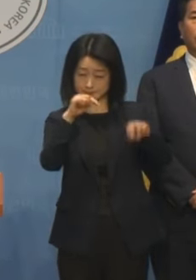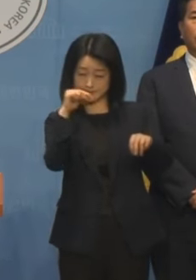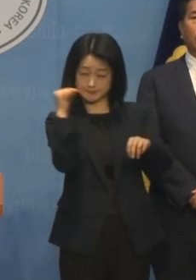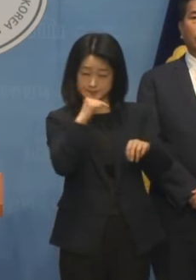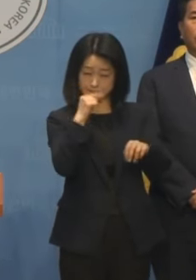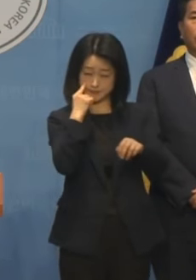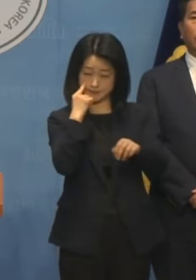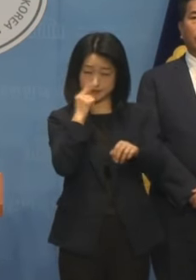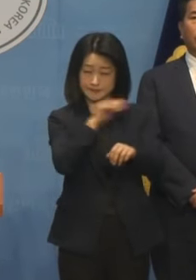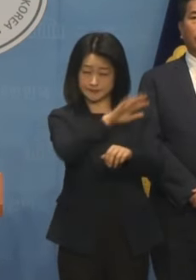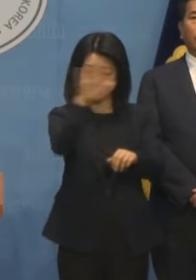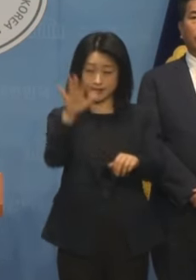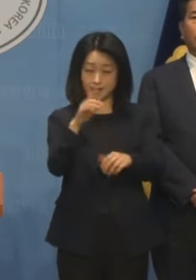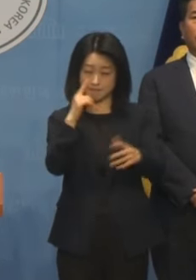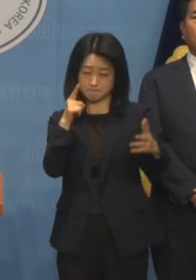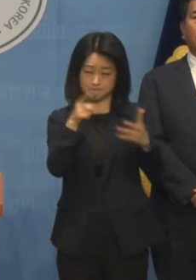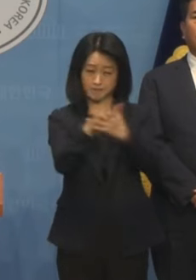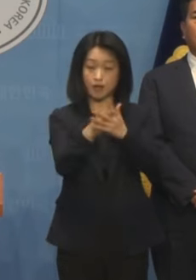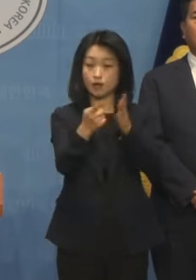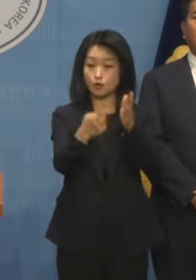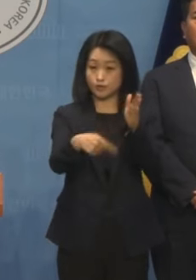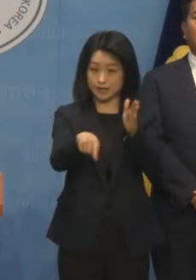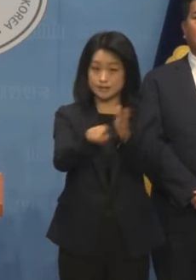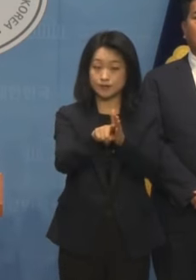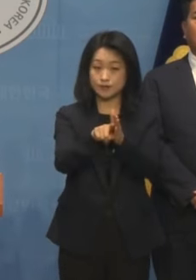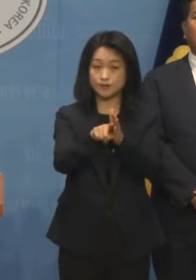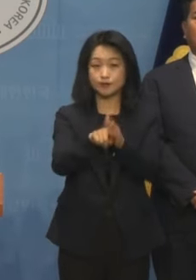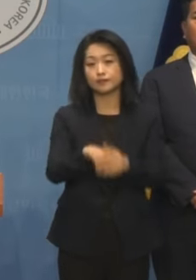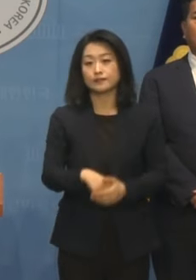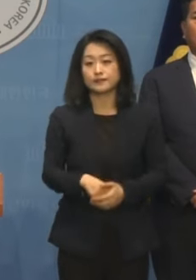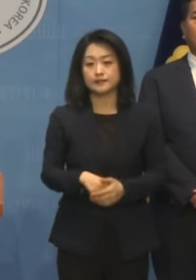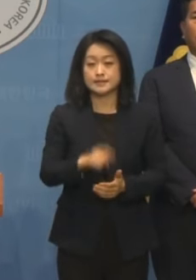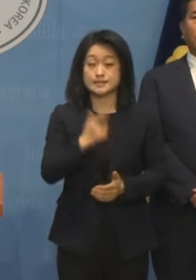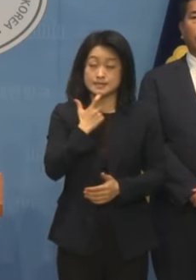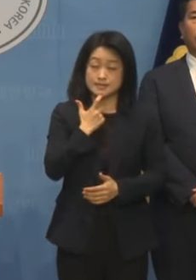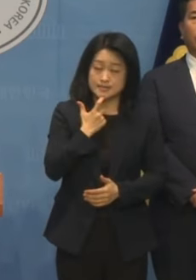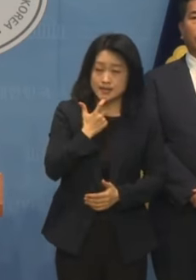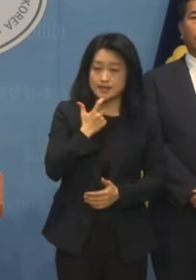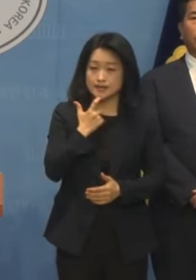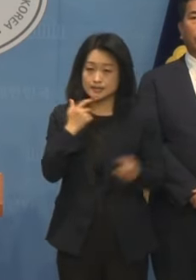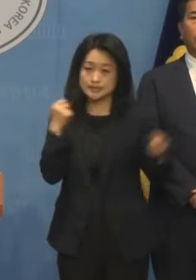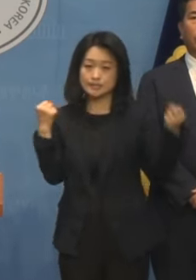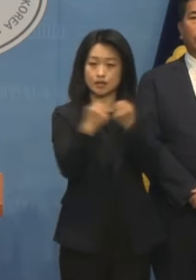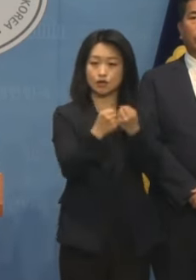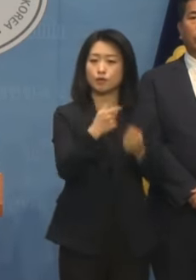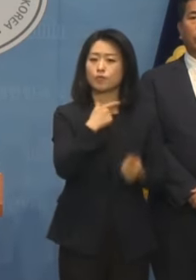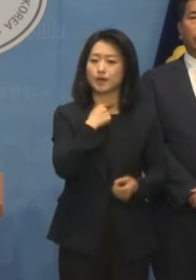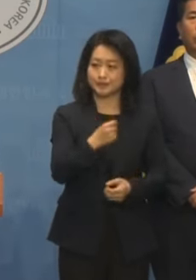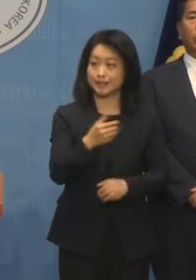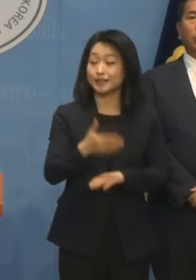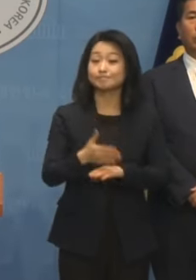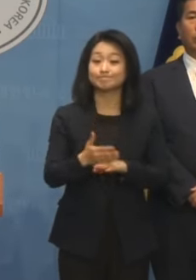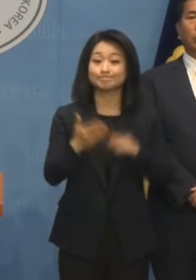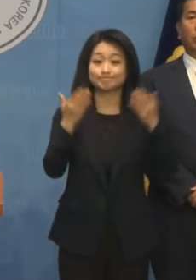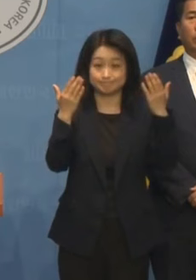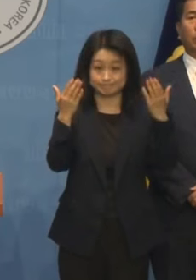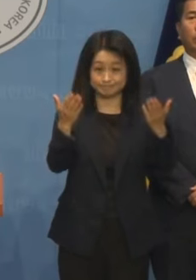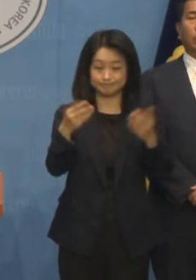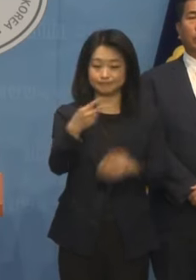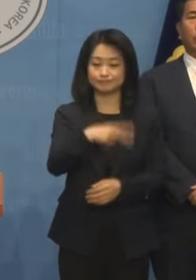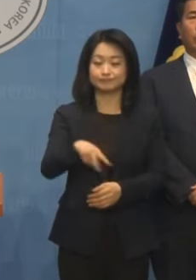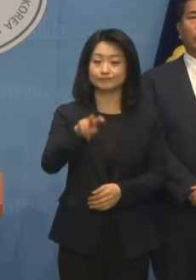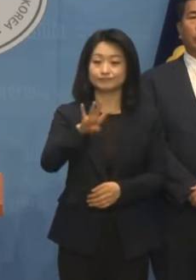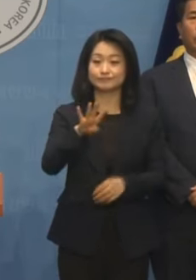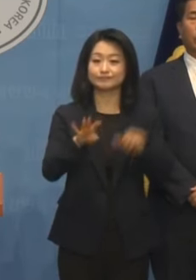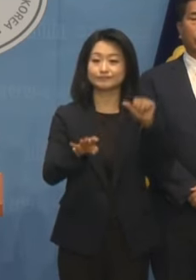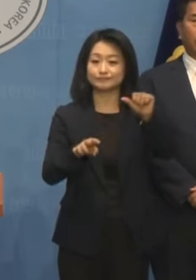없이 명명백백히 밝혀질 때까지 끝까지 싸워 나갈 것입니다. 감사합니다.